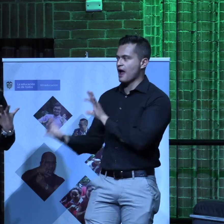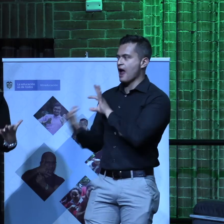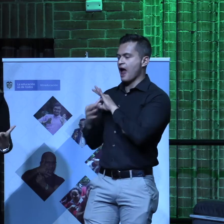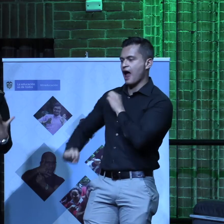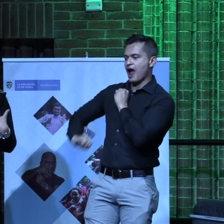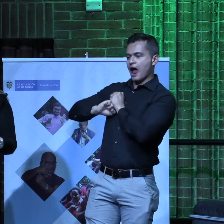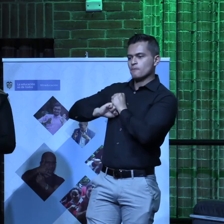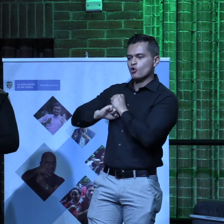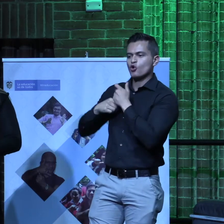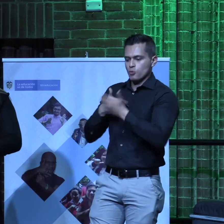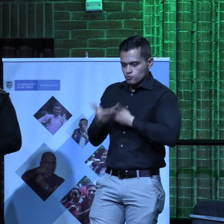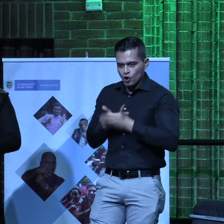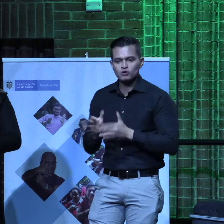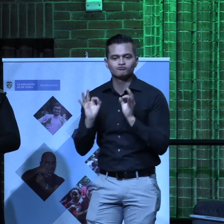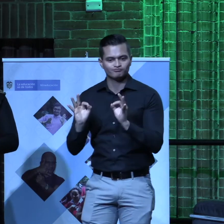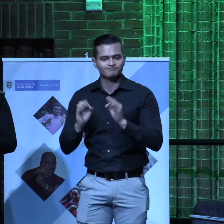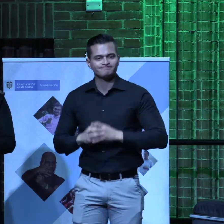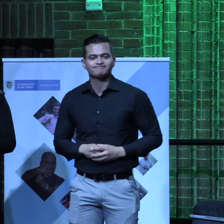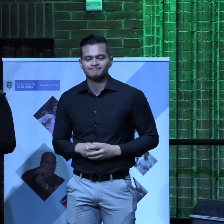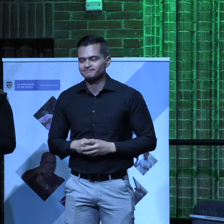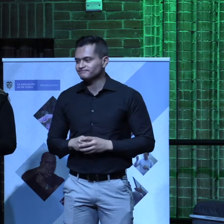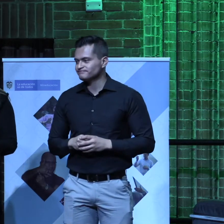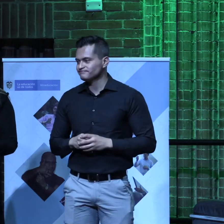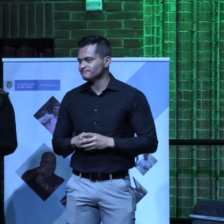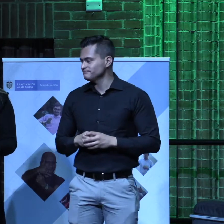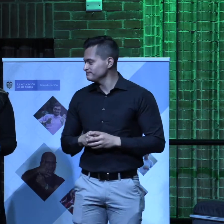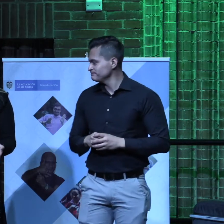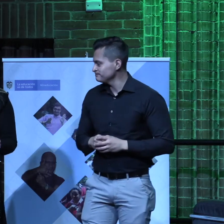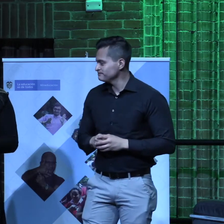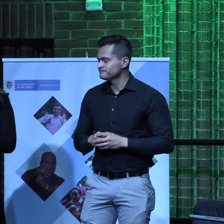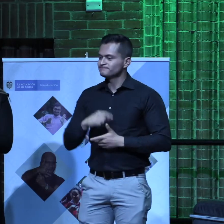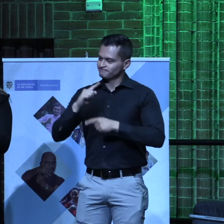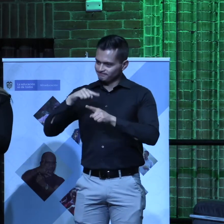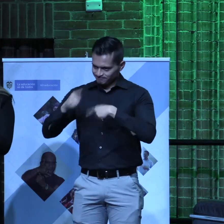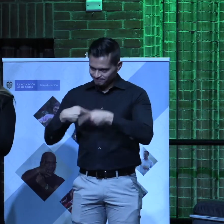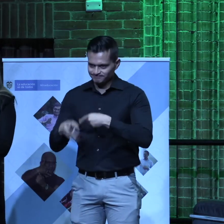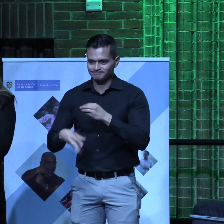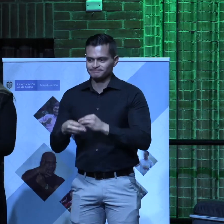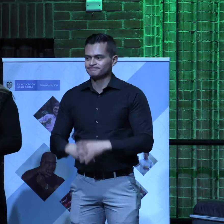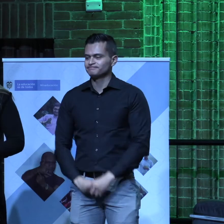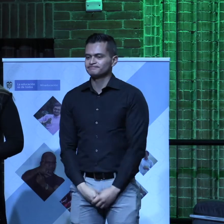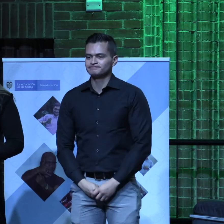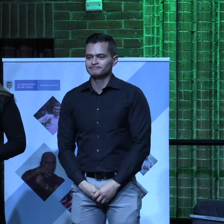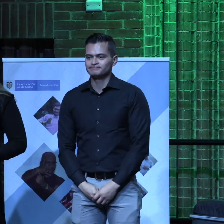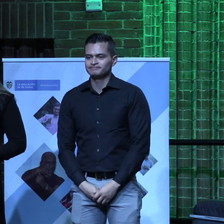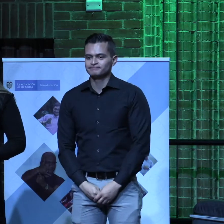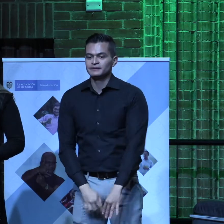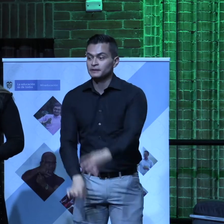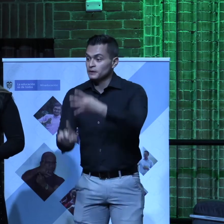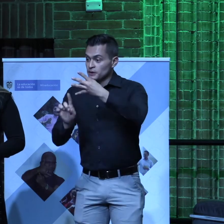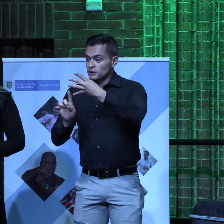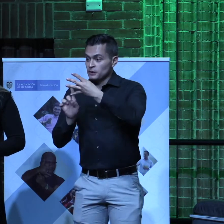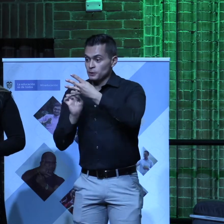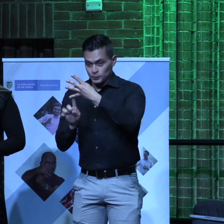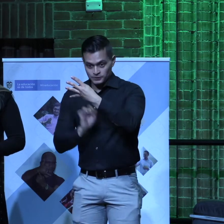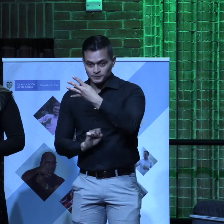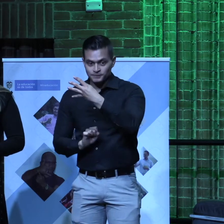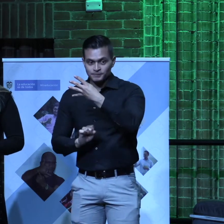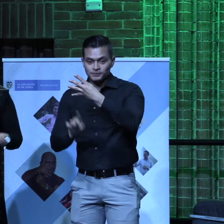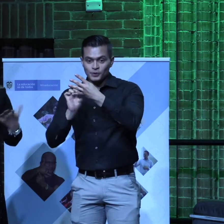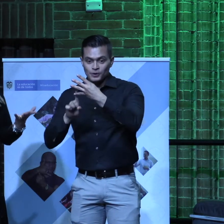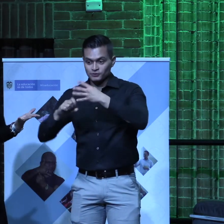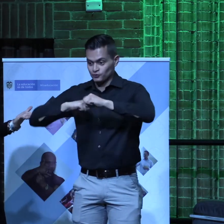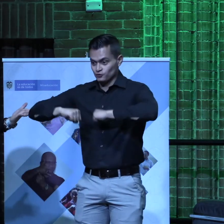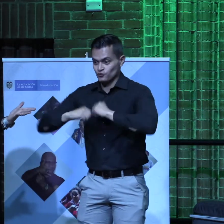complemento ideal a nuestros conocimientos. Siguiente. El cuarto componente de